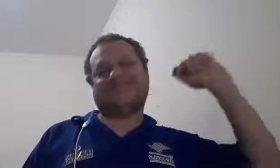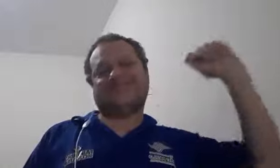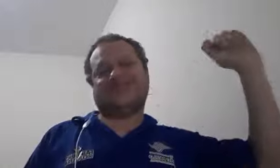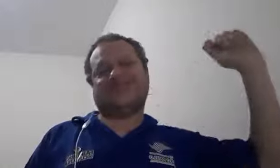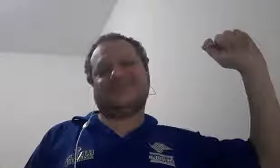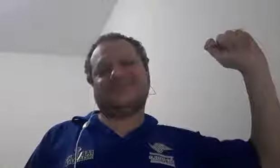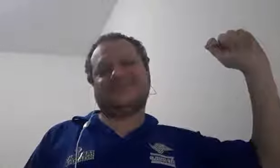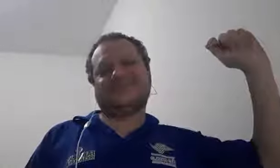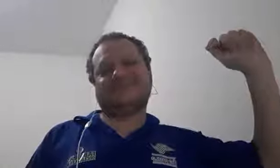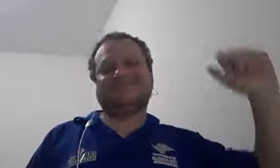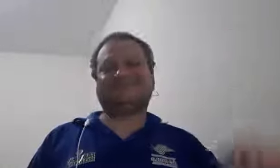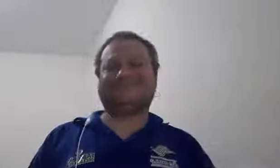Tiradentes.